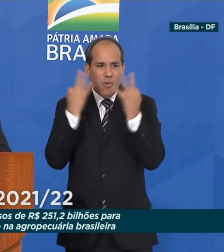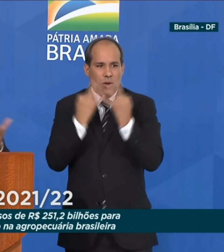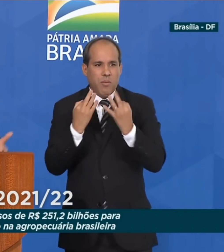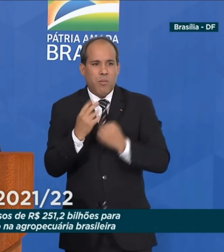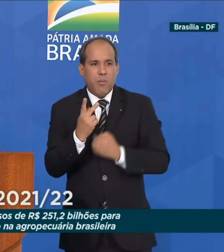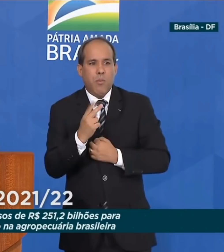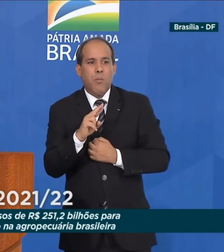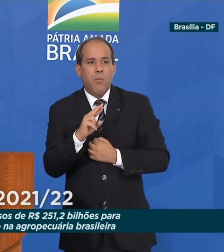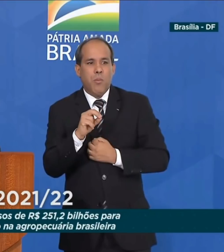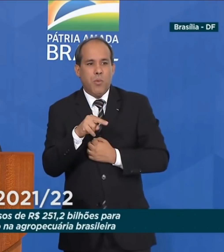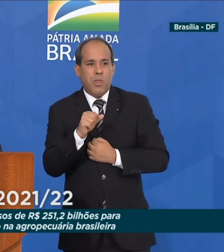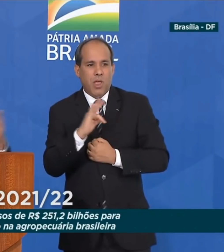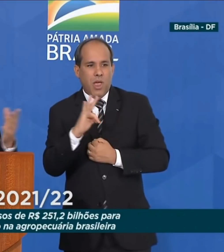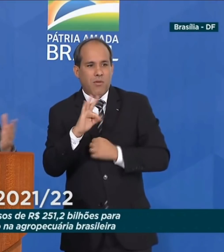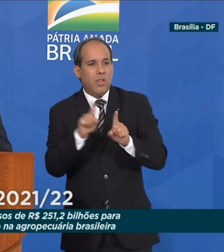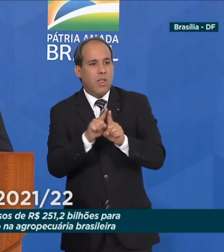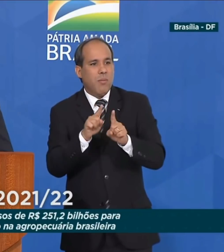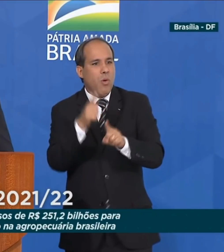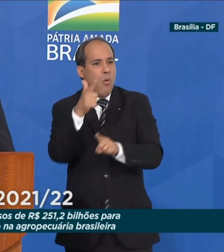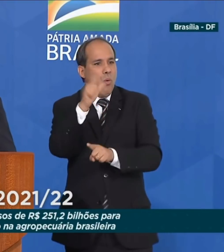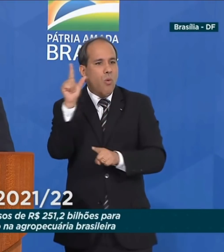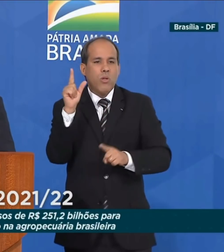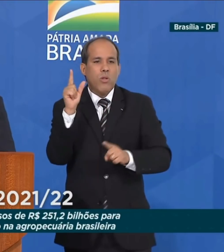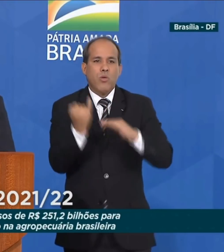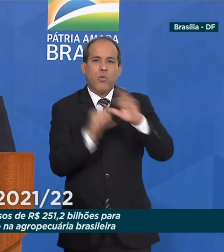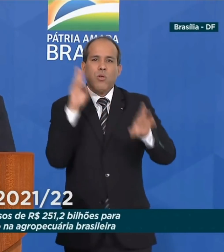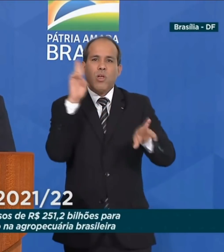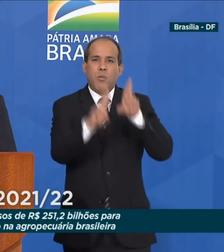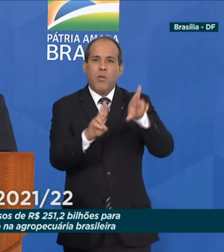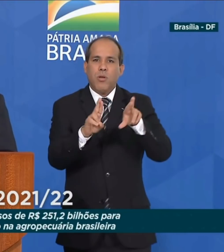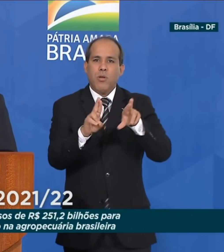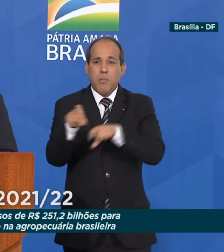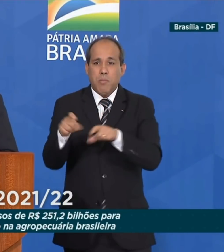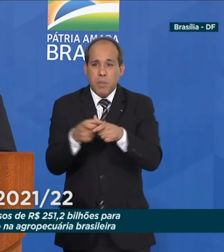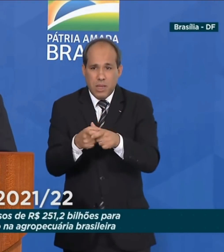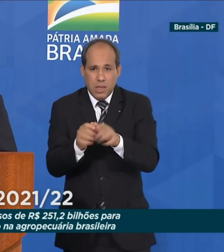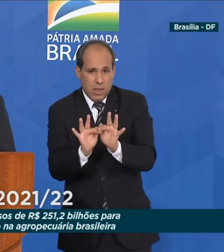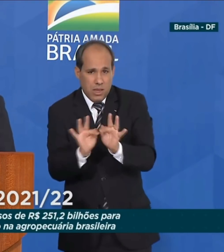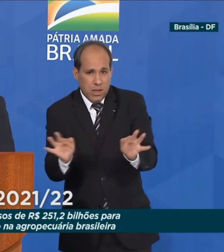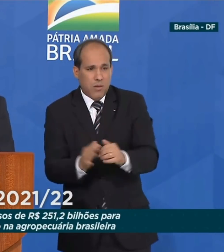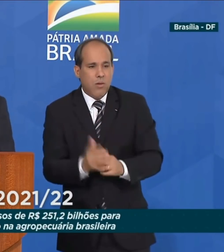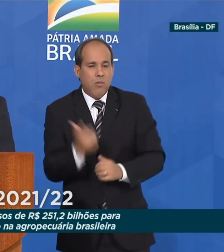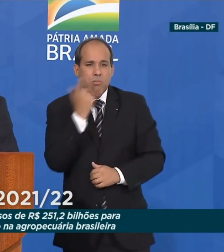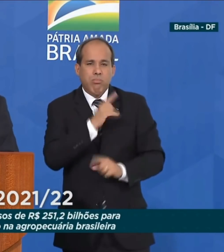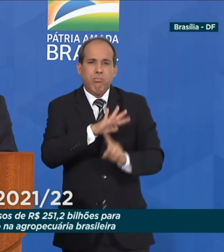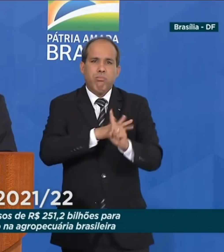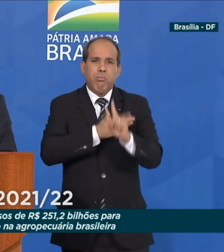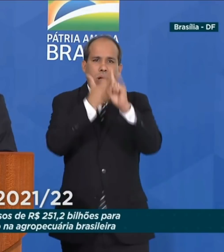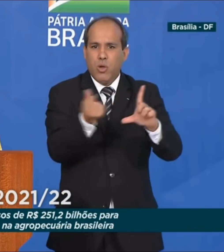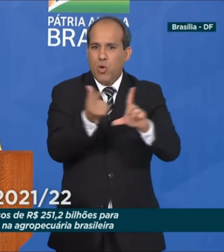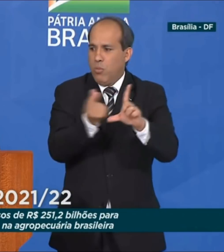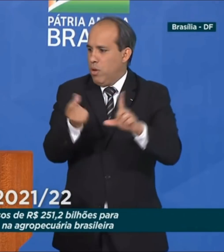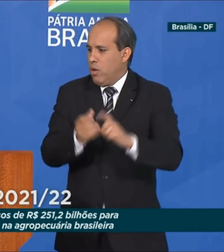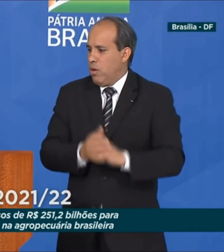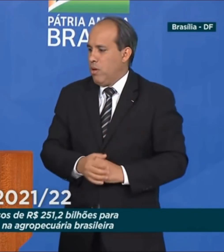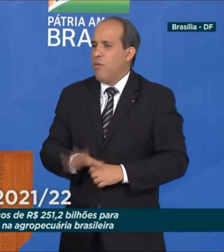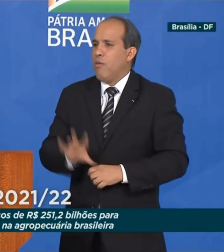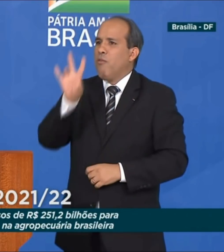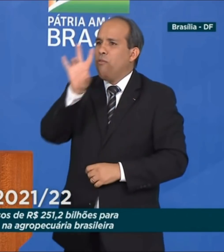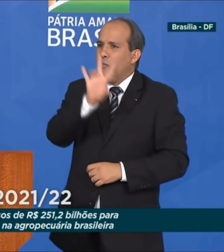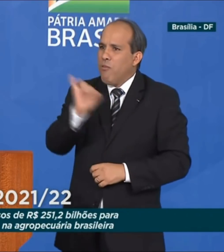os financiamentos entre 1º de julho deste ano e 30 de junho de 2022.